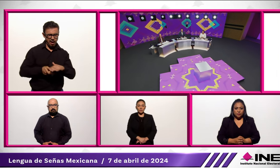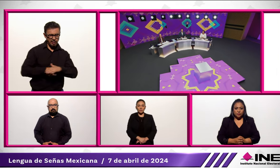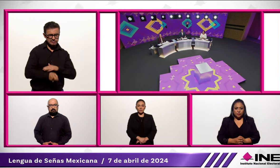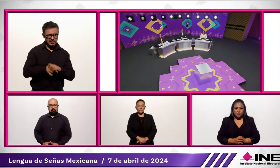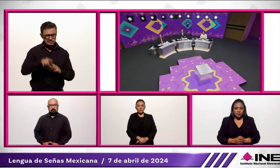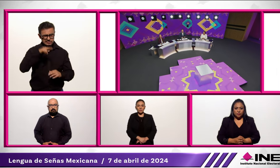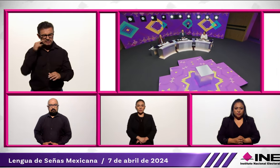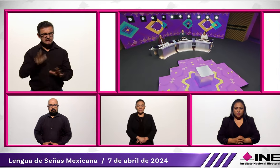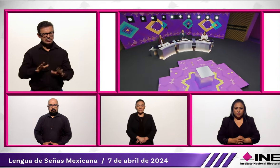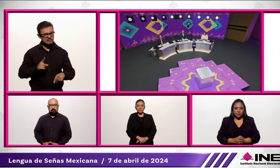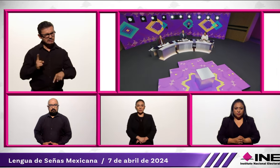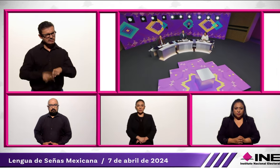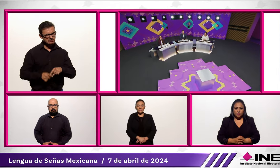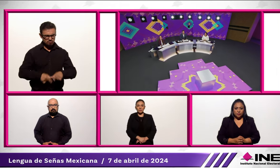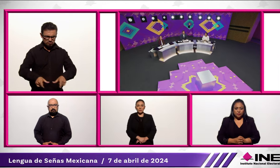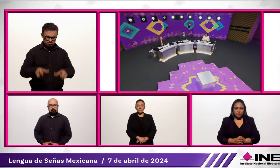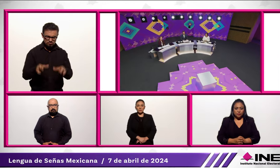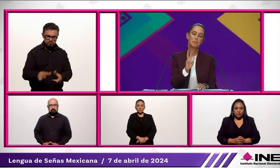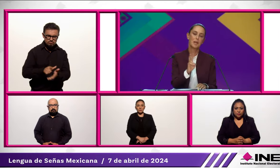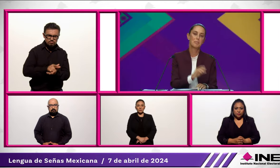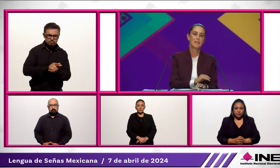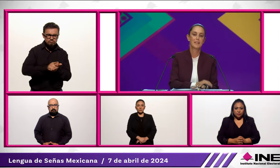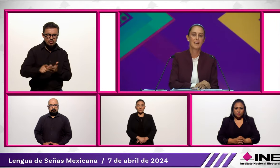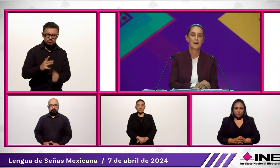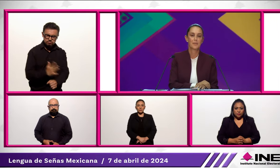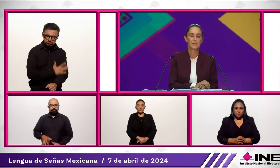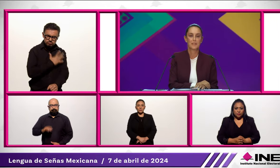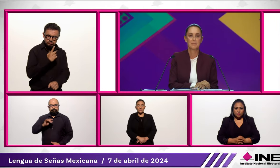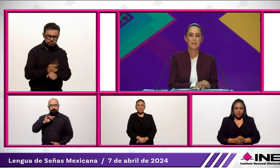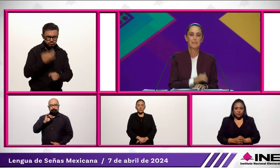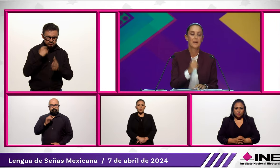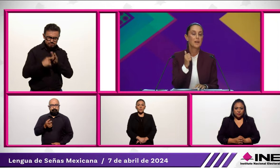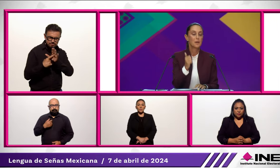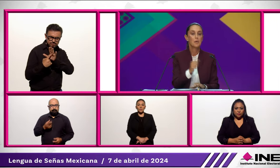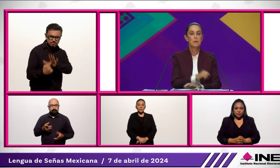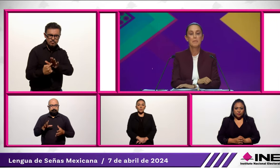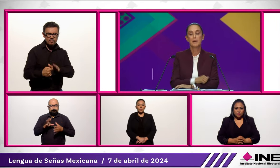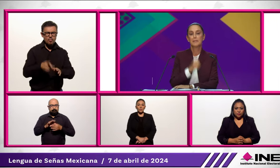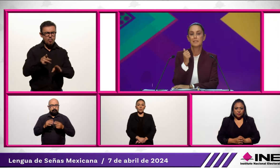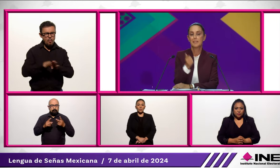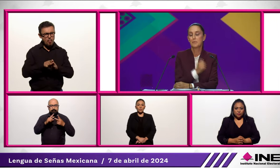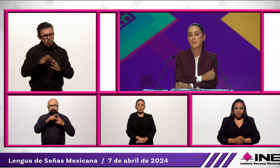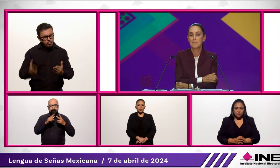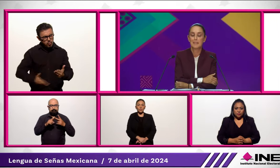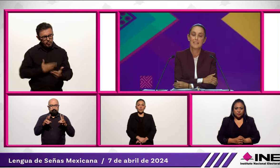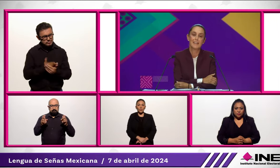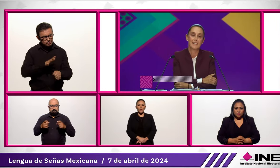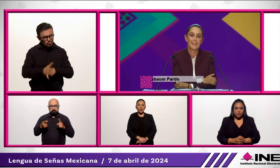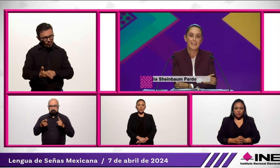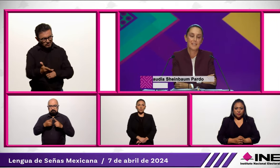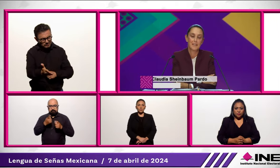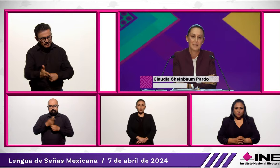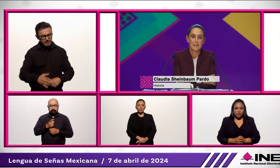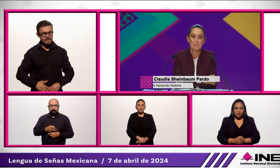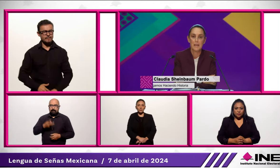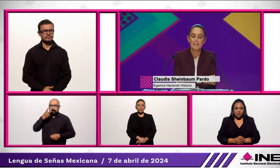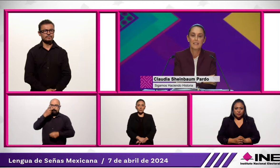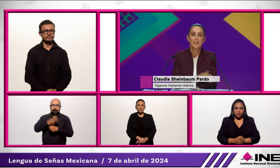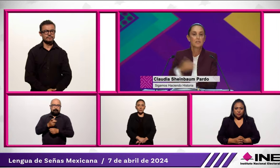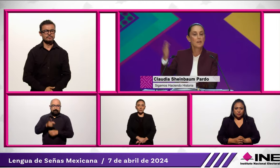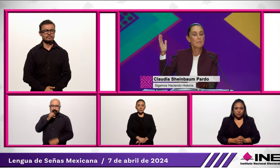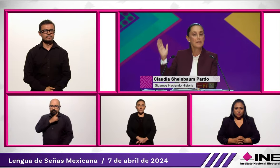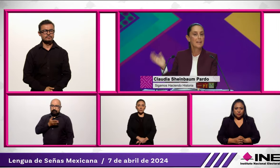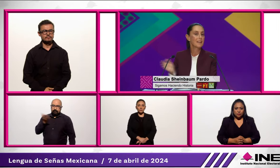la corrupción que de ahí se deriva? Candidata. Sí, voy a plantear dos temas. Lo primero, segunda mentira de la candidata del